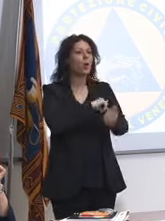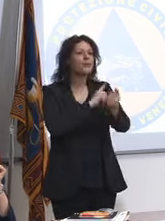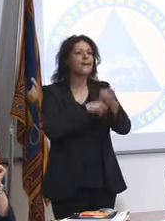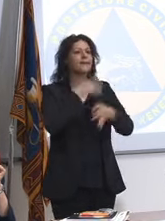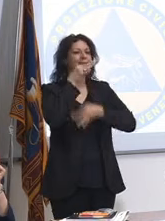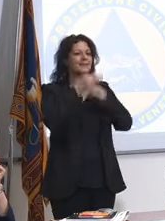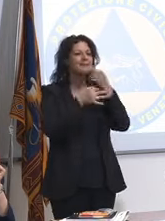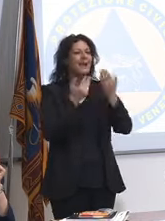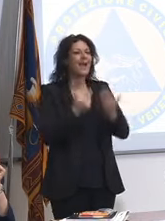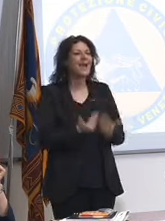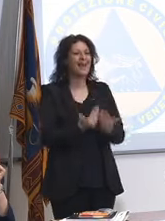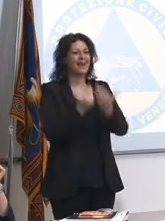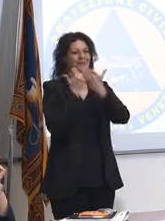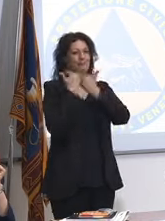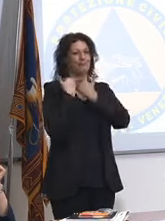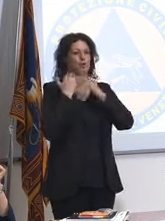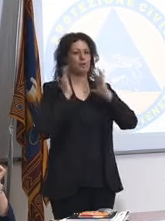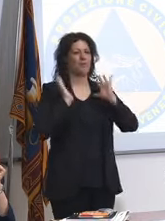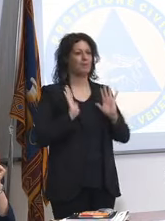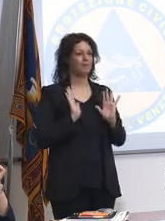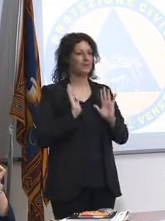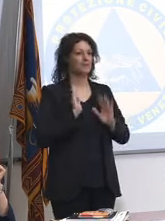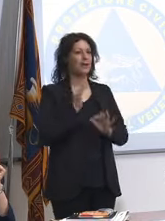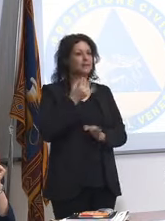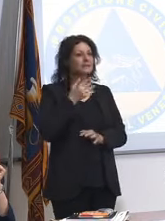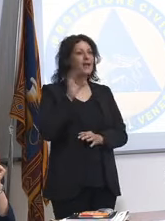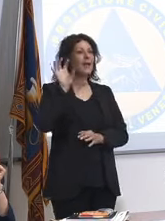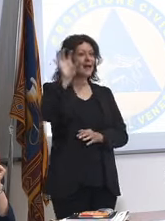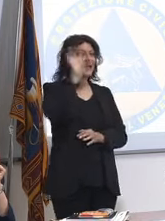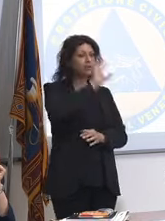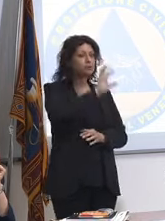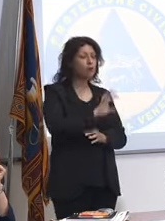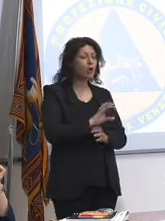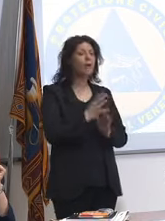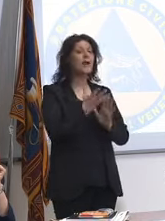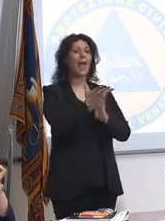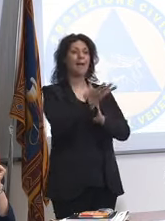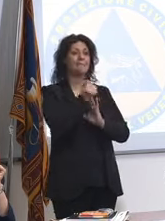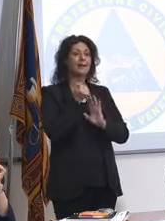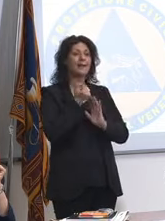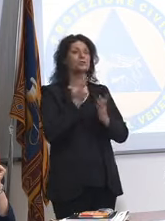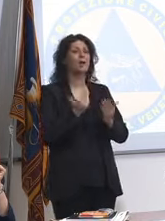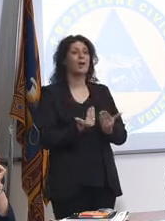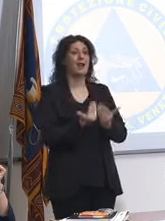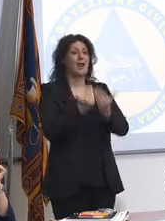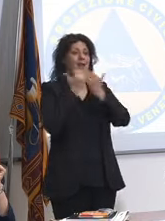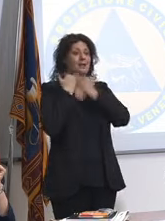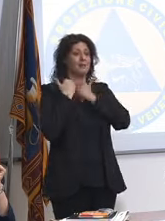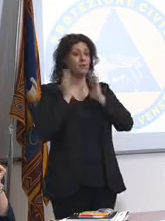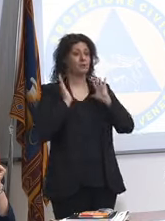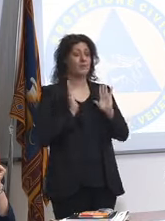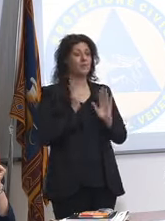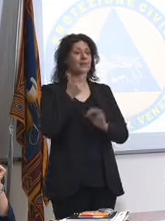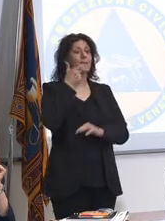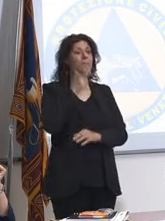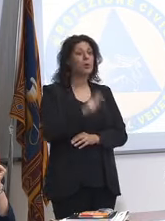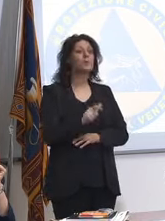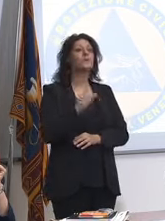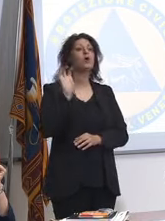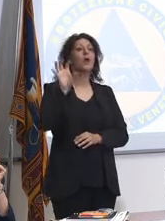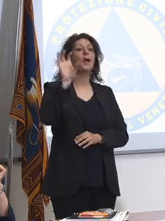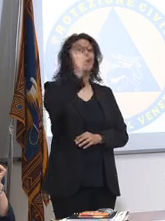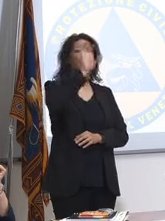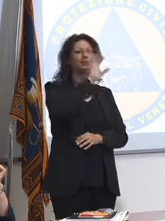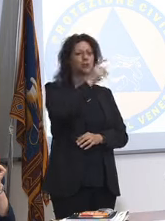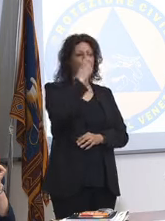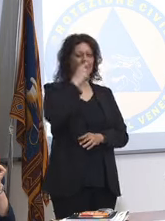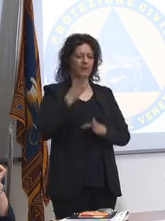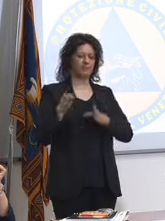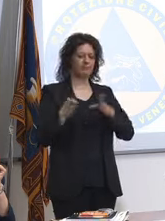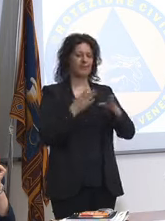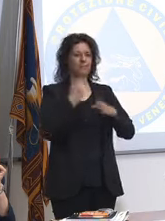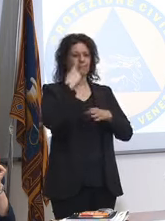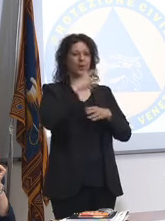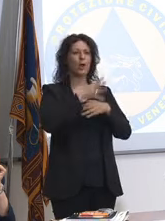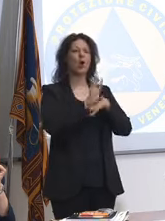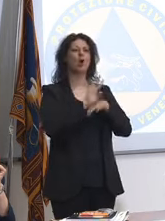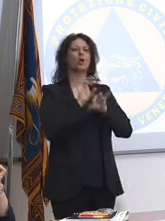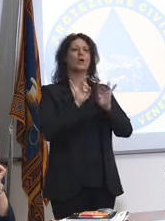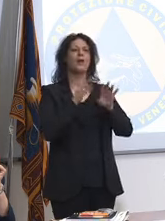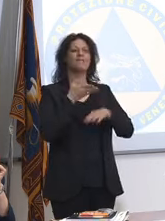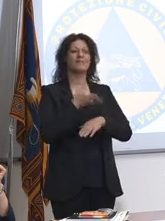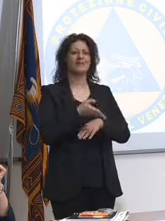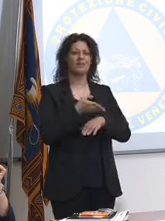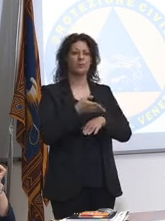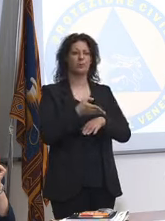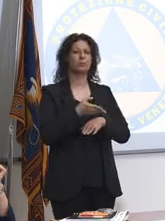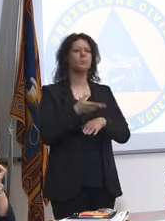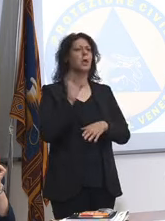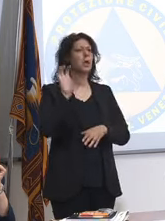Cioè le regioni ne escono benissimo da questa partita del coronavirus, non sto parlando di aspetti sanitari, sto parlando